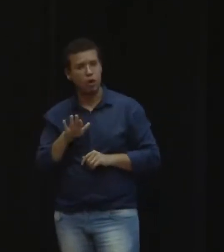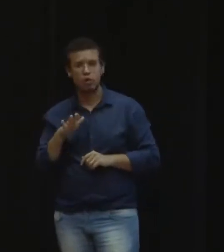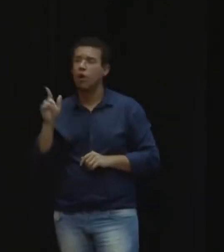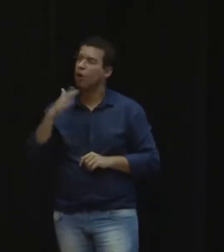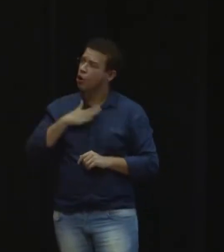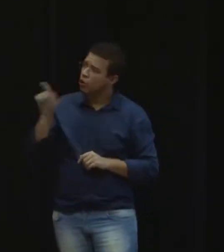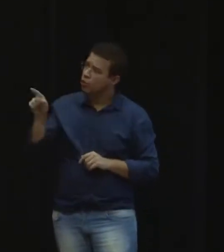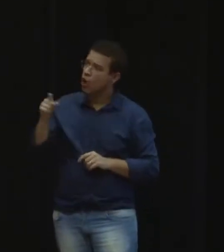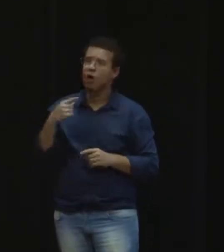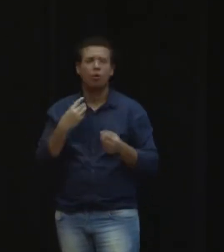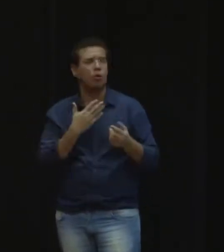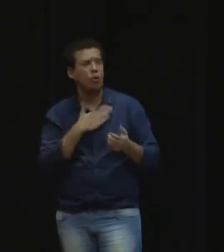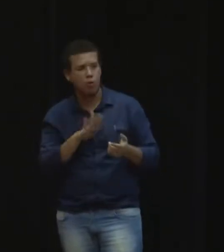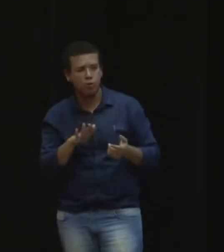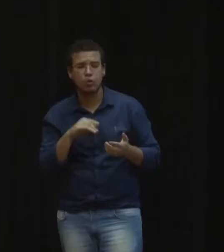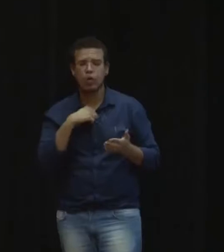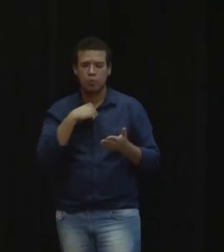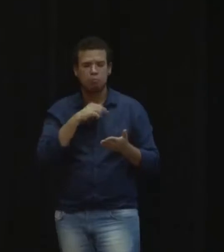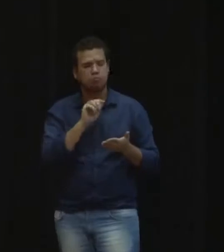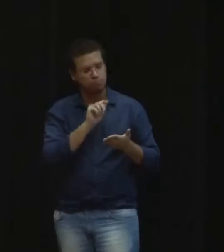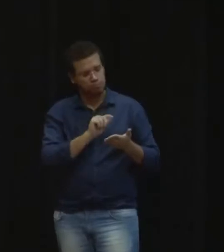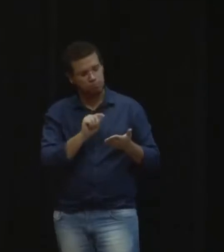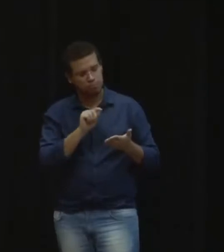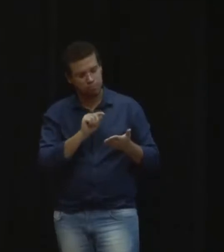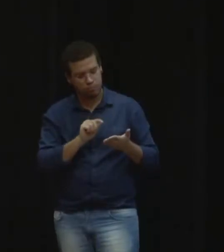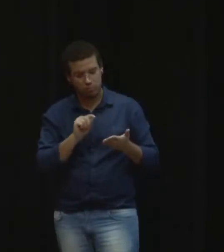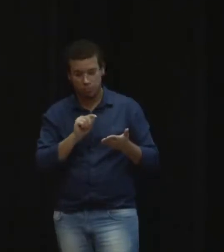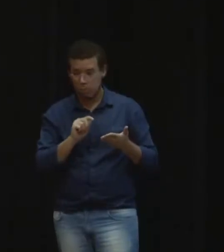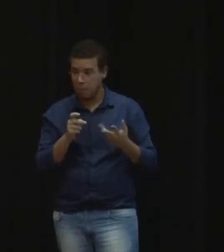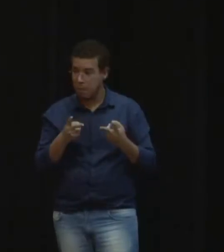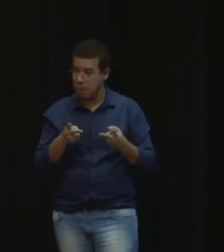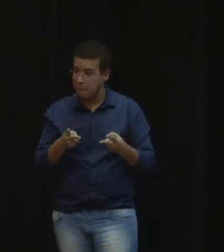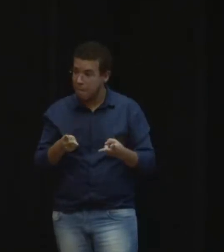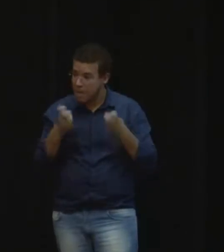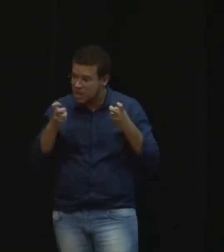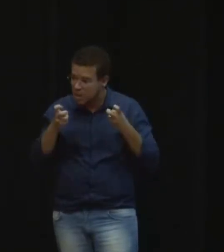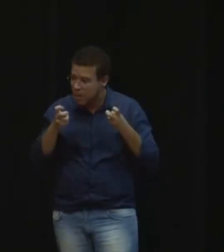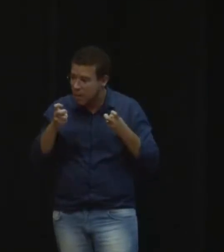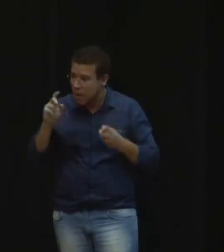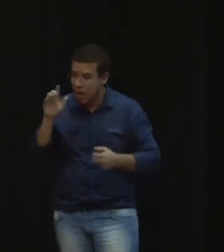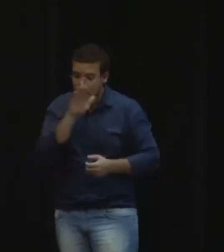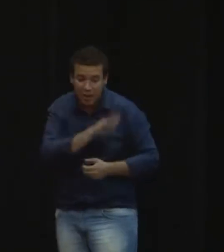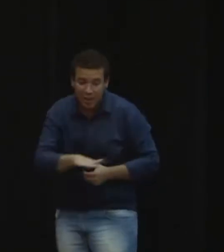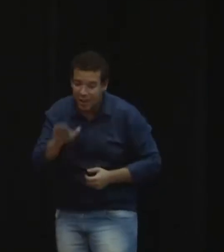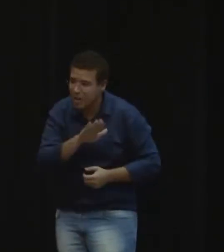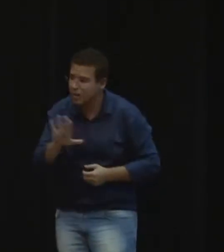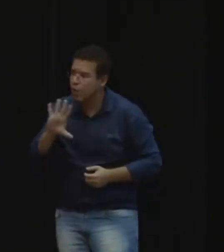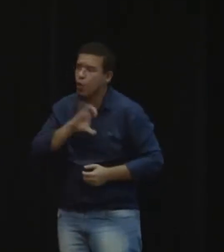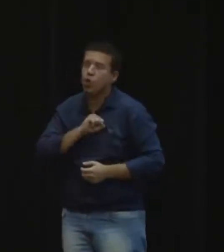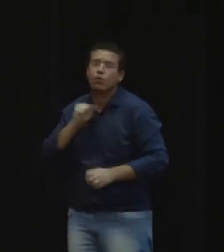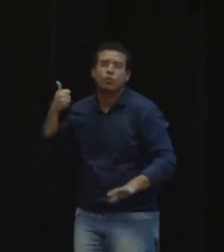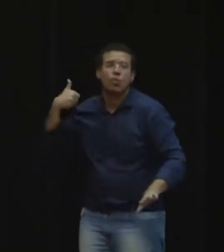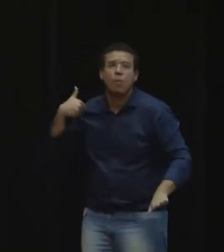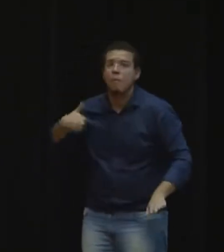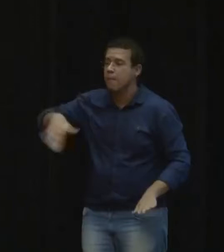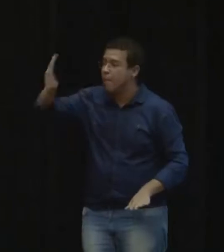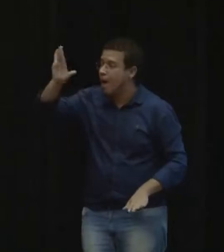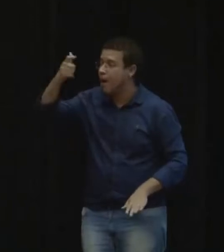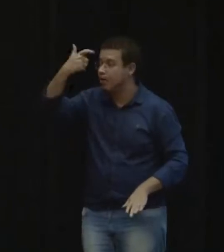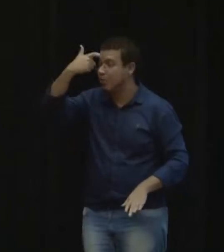se eles gostavam ou não da história. E eu pude perceber que as crianças gostaram